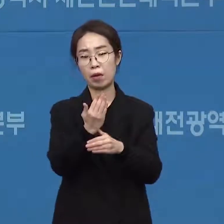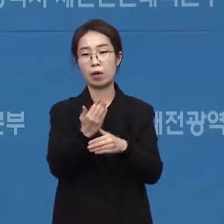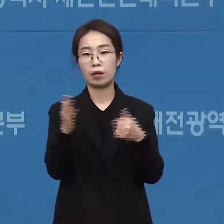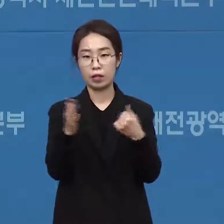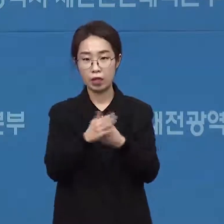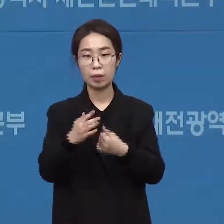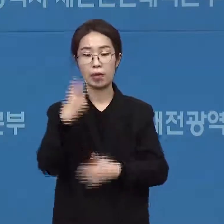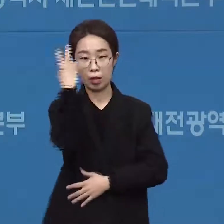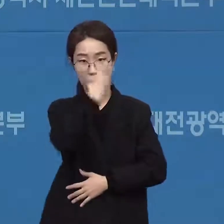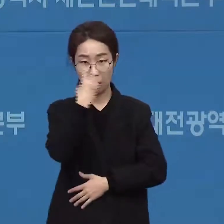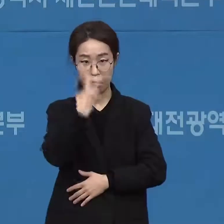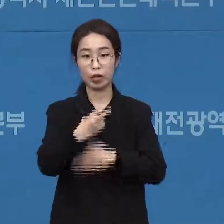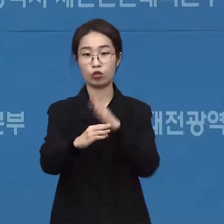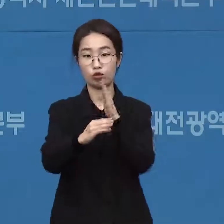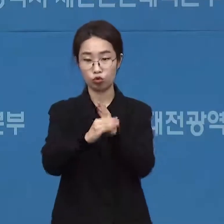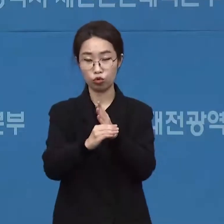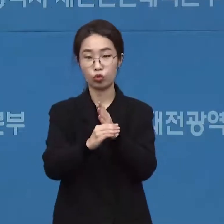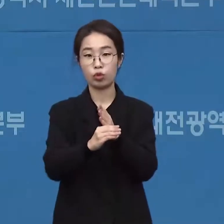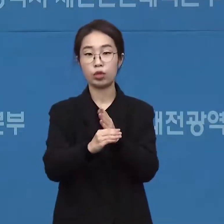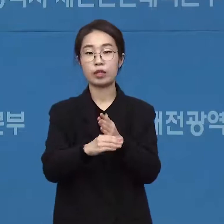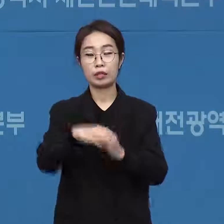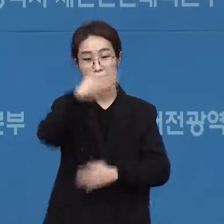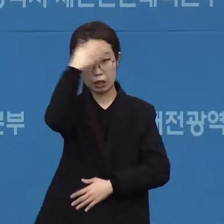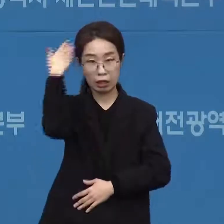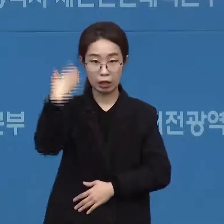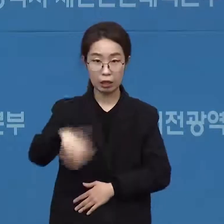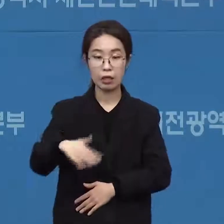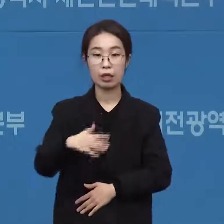진단 검사를 받은 상황이 있었고 다행히